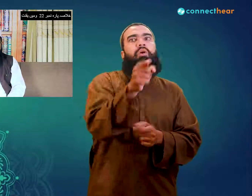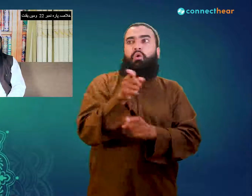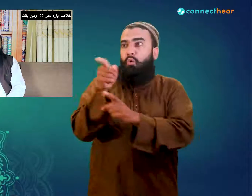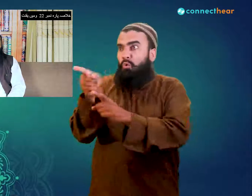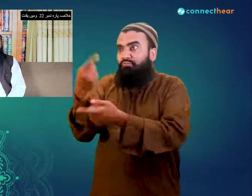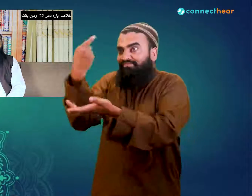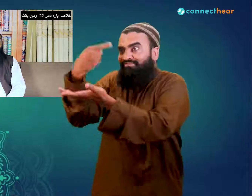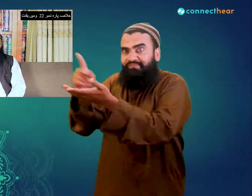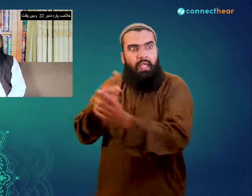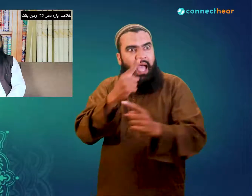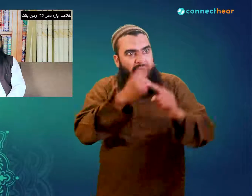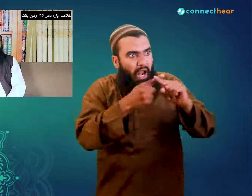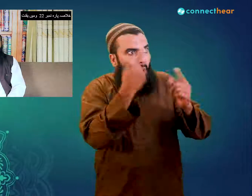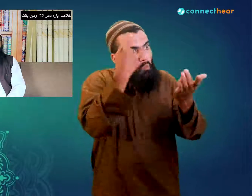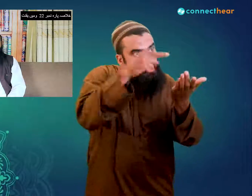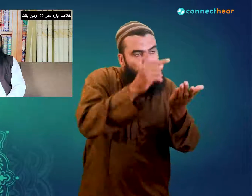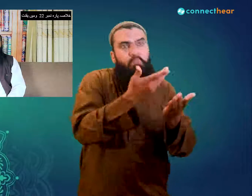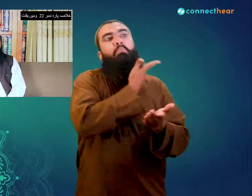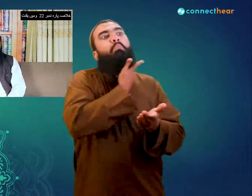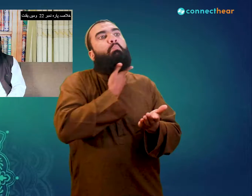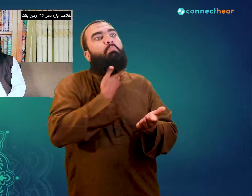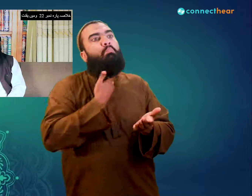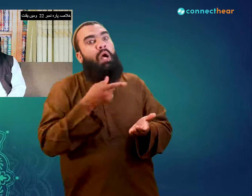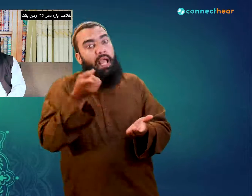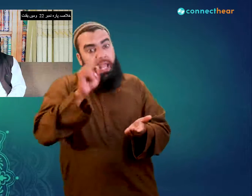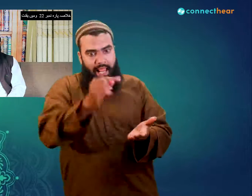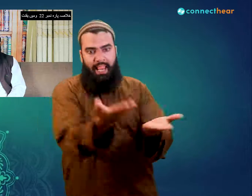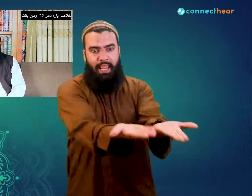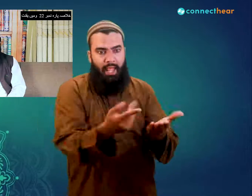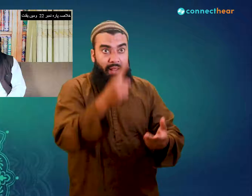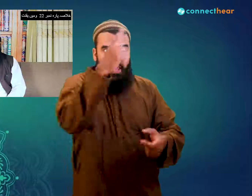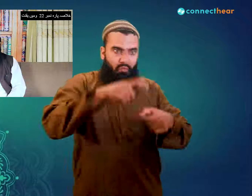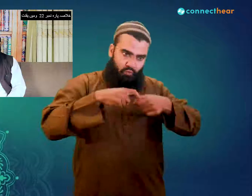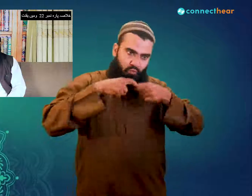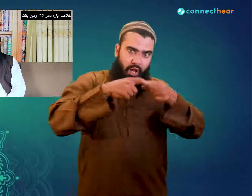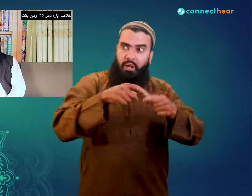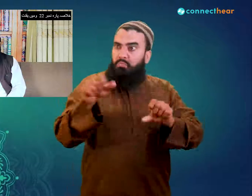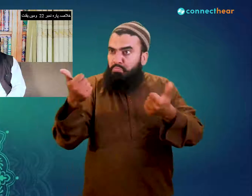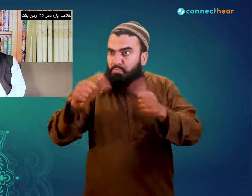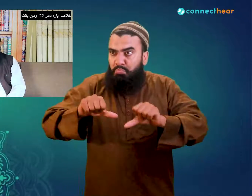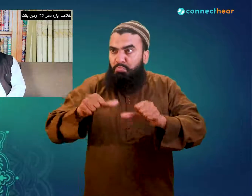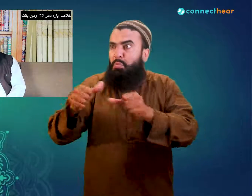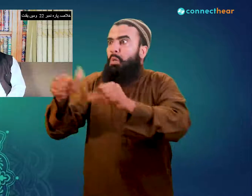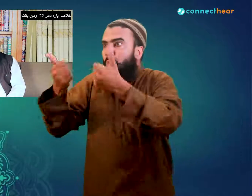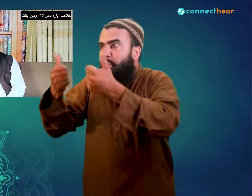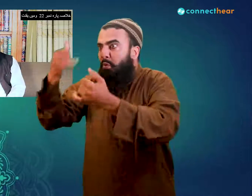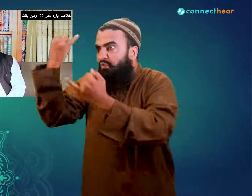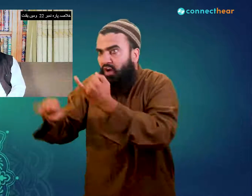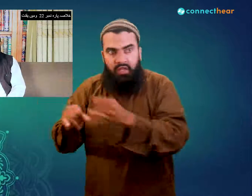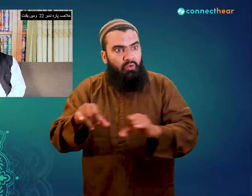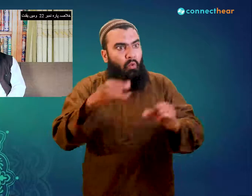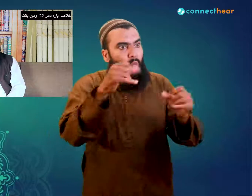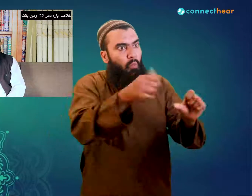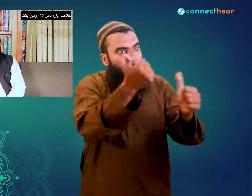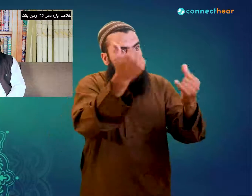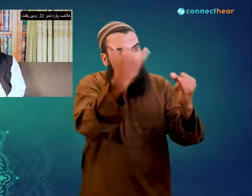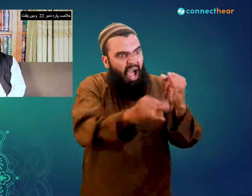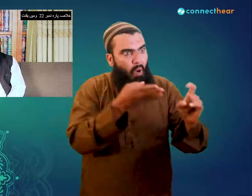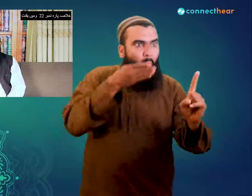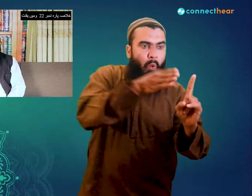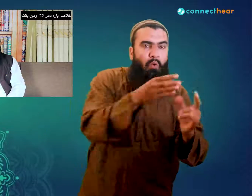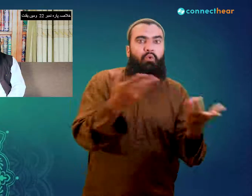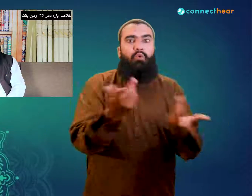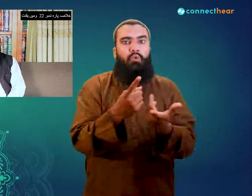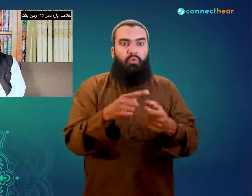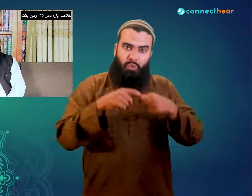لے، اسی کے مطابق آخرت میں اس کے ساتھ معاملہ کیا جائے گا۔ رکوع نمبر 19 میں